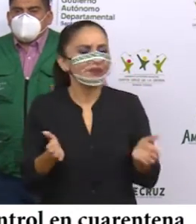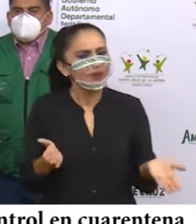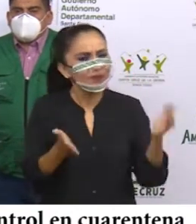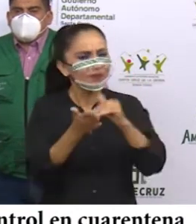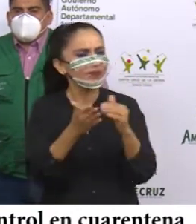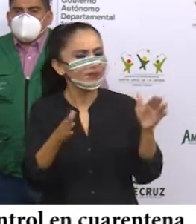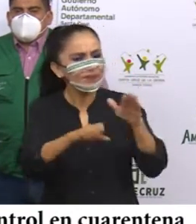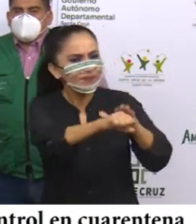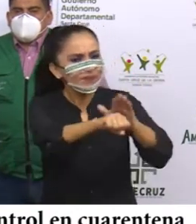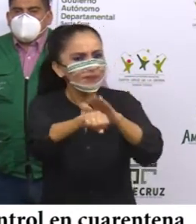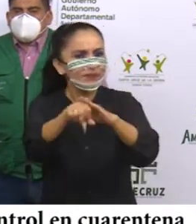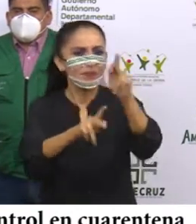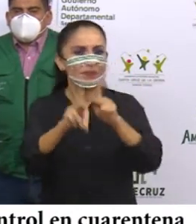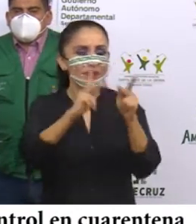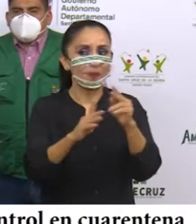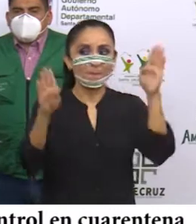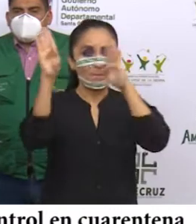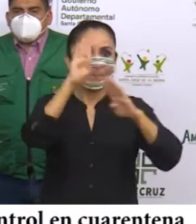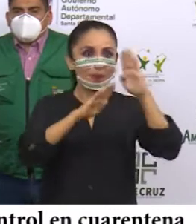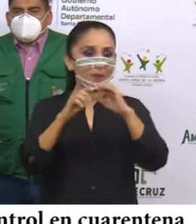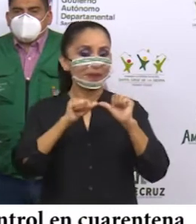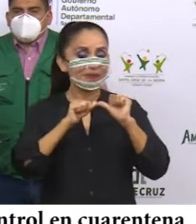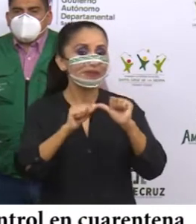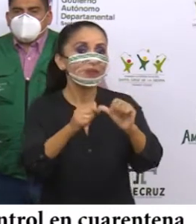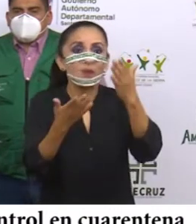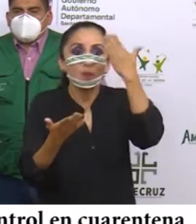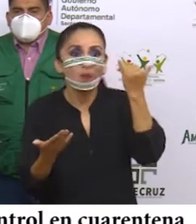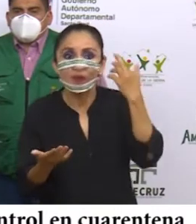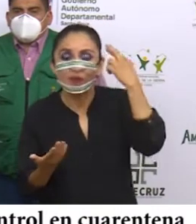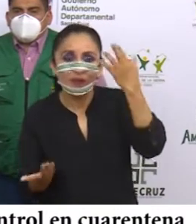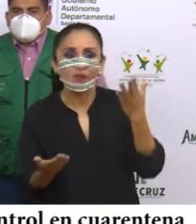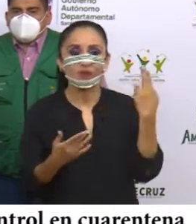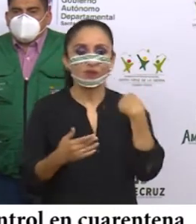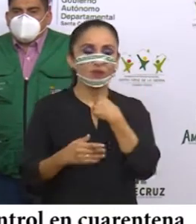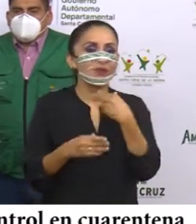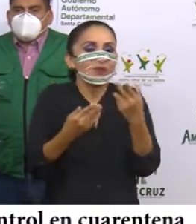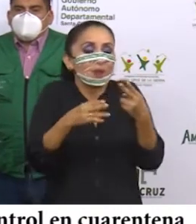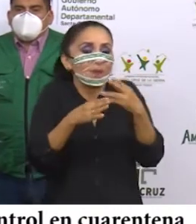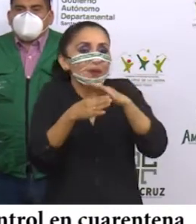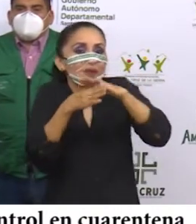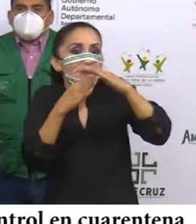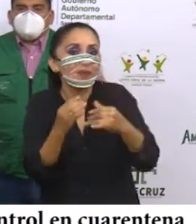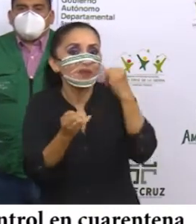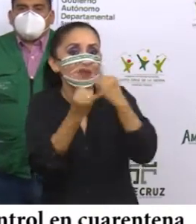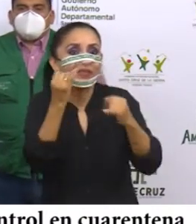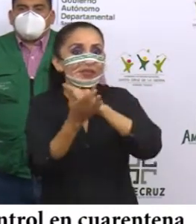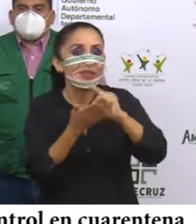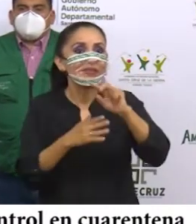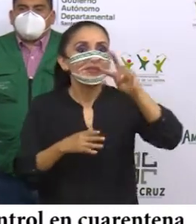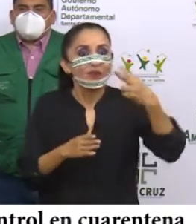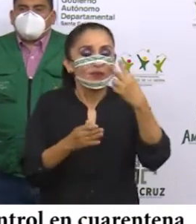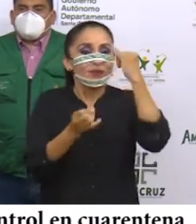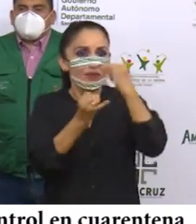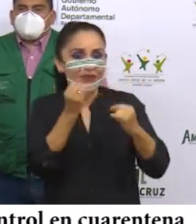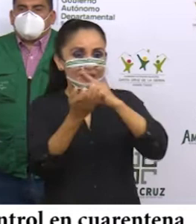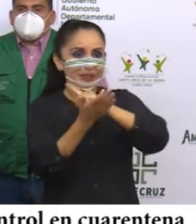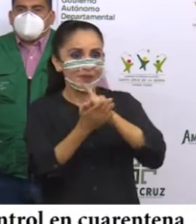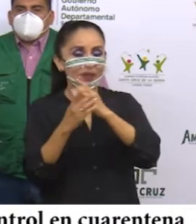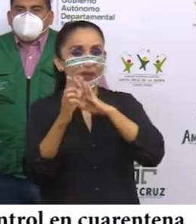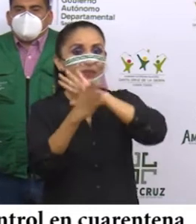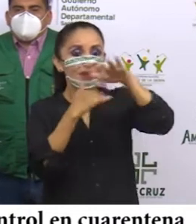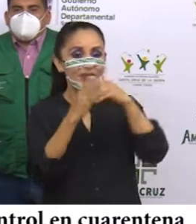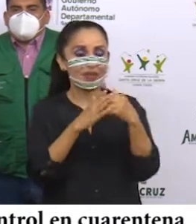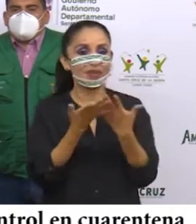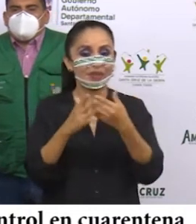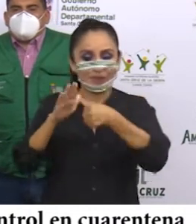la población y preocupados continuamos porque estamos acabando un fin de semana, el segundo fin de semana dentro de la